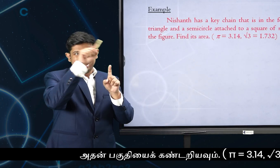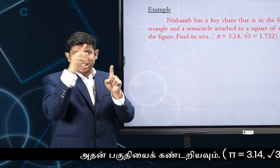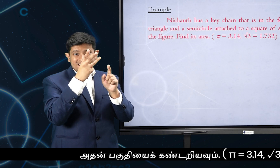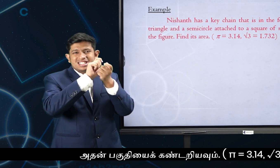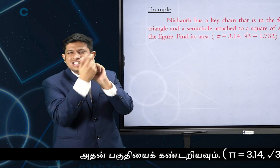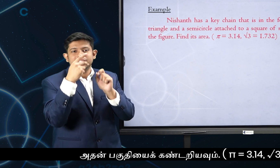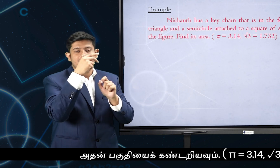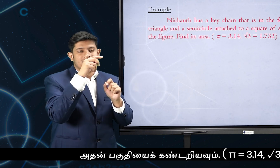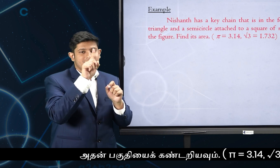ஈடு